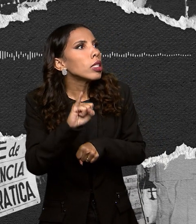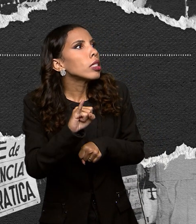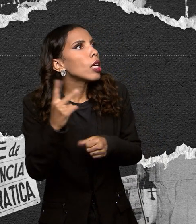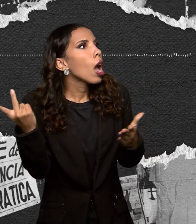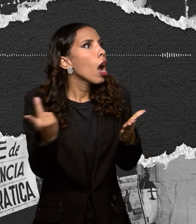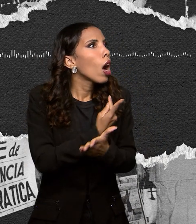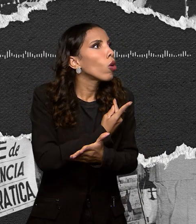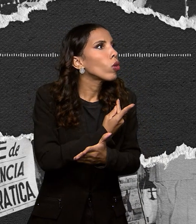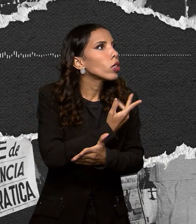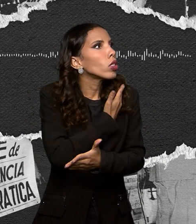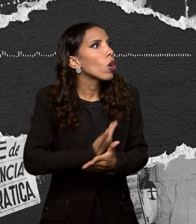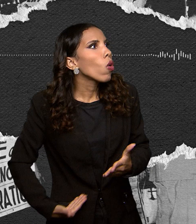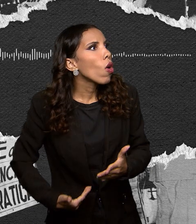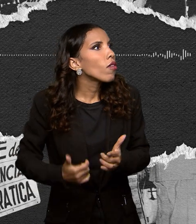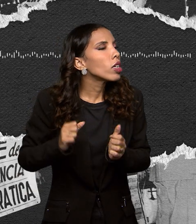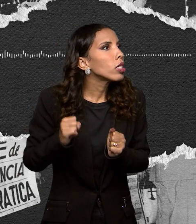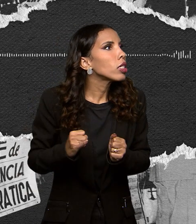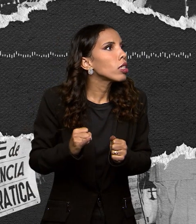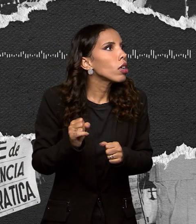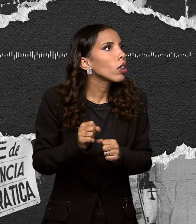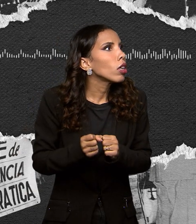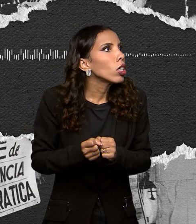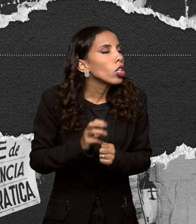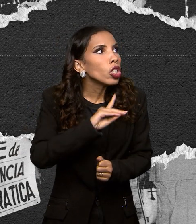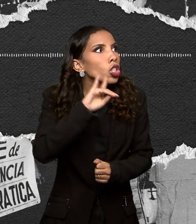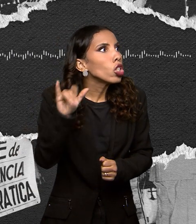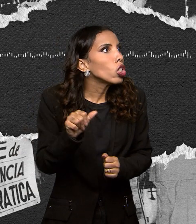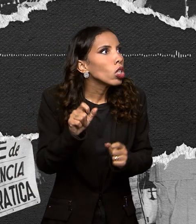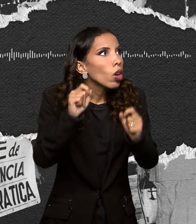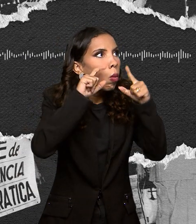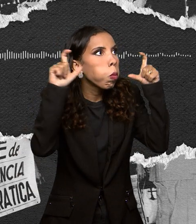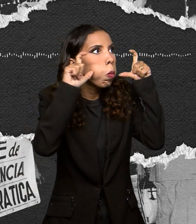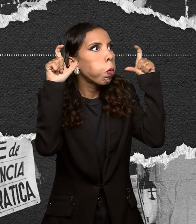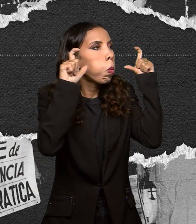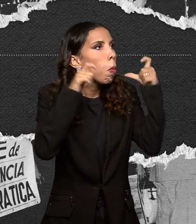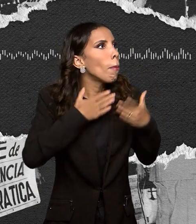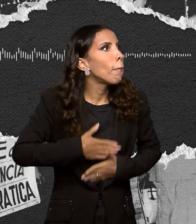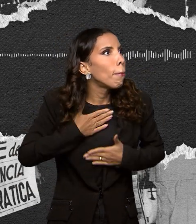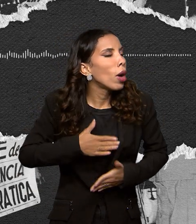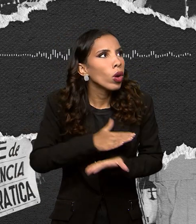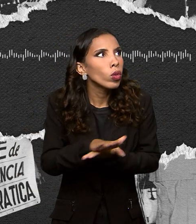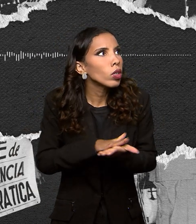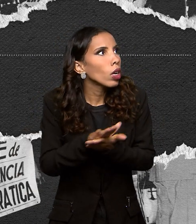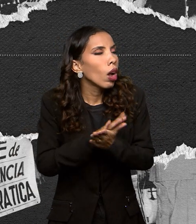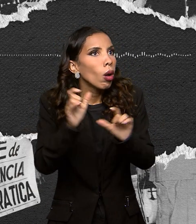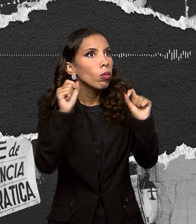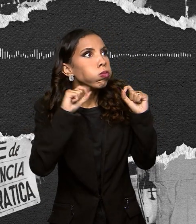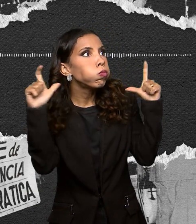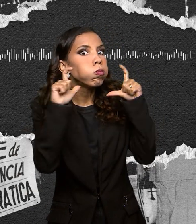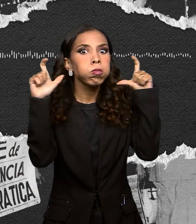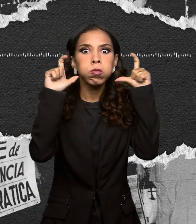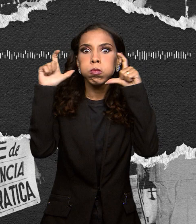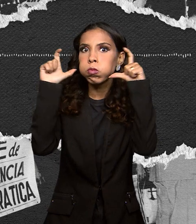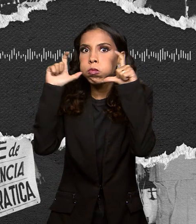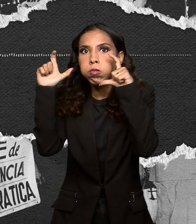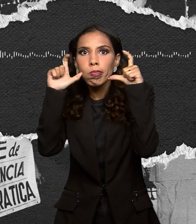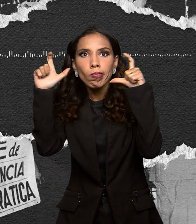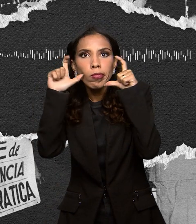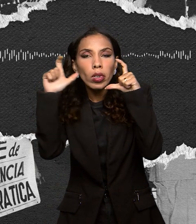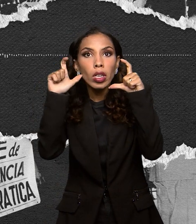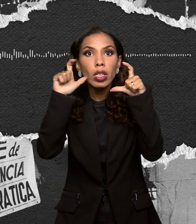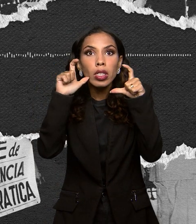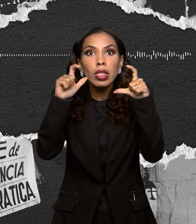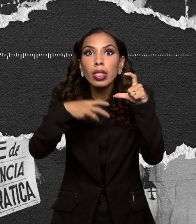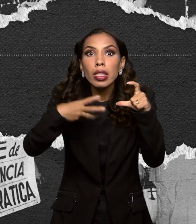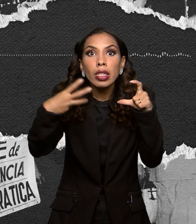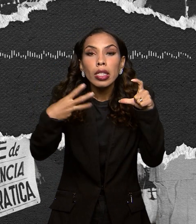vários dias em que nós ficamos praticamente sem dormir, sem nos banharmos. E, afinal, o exército